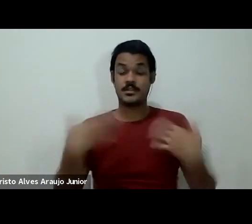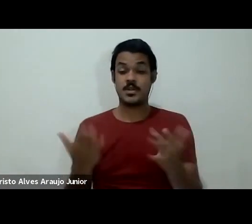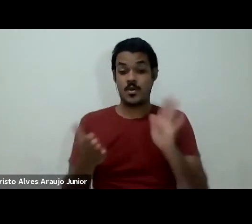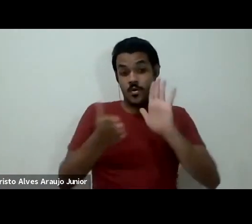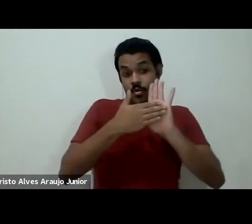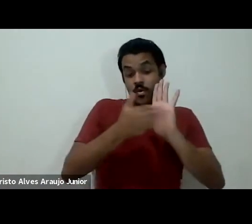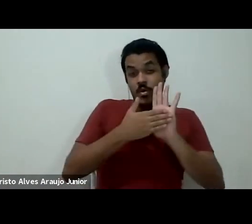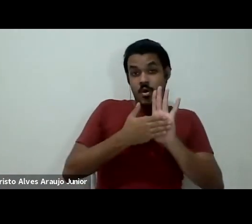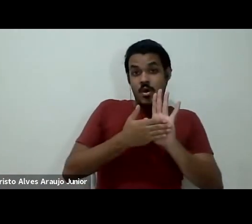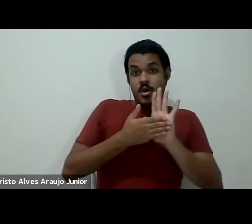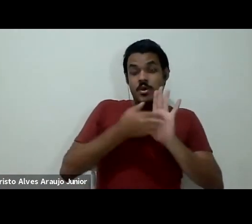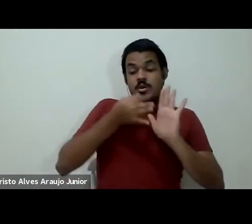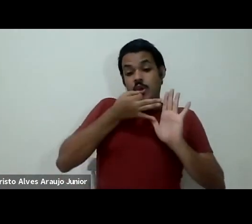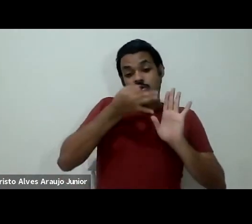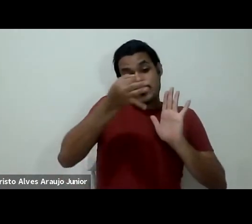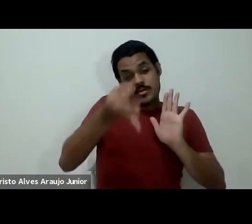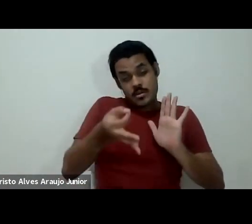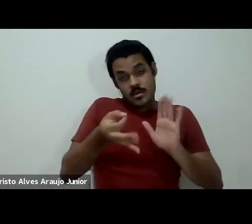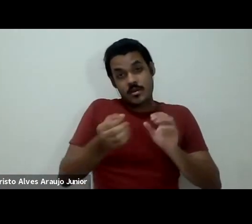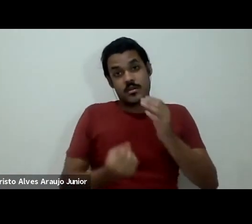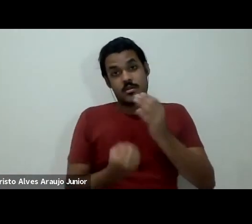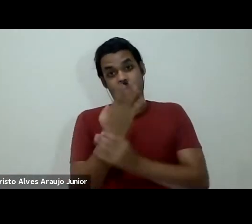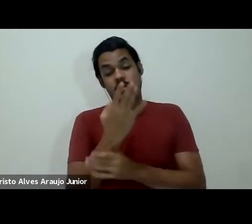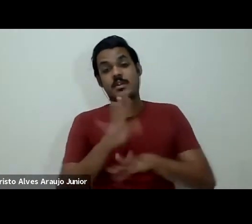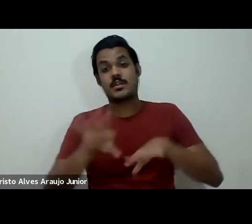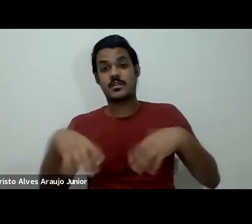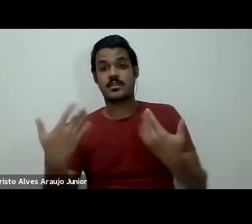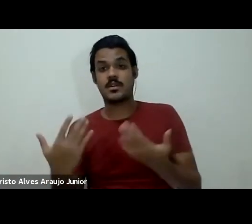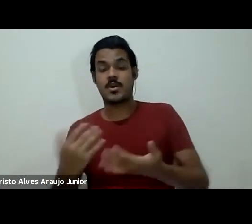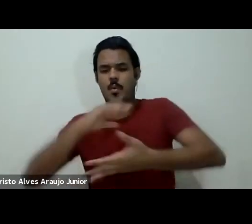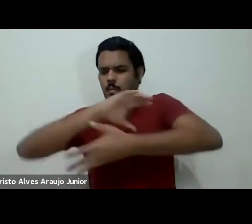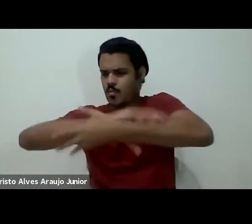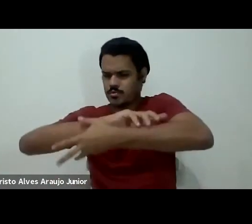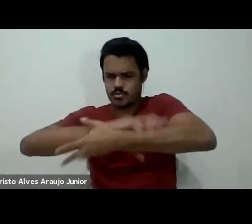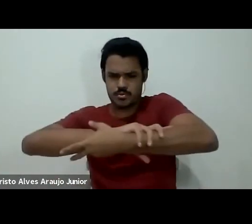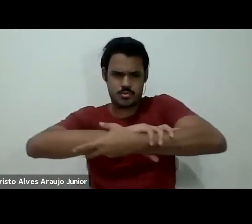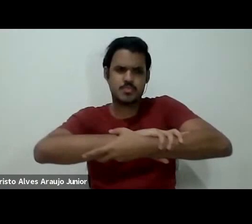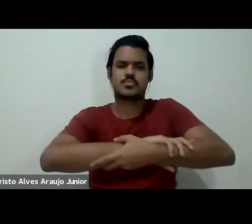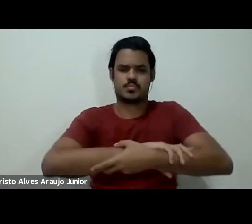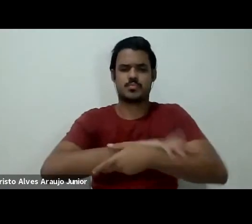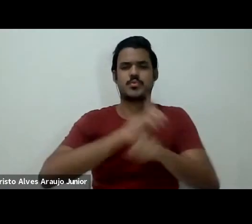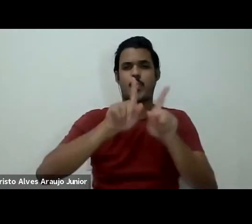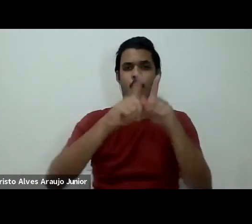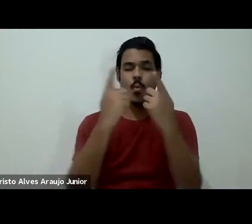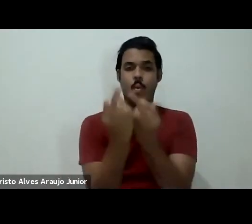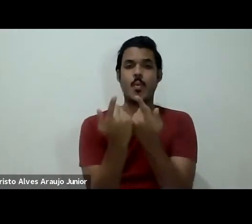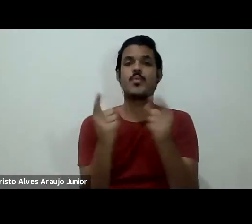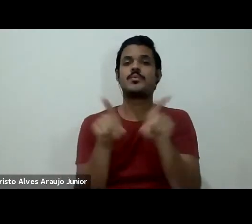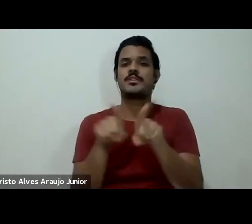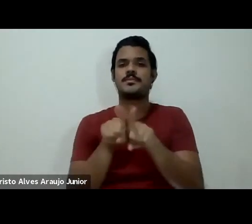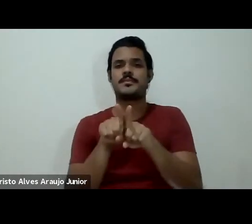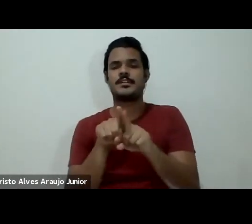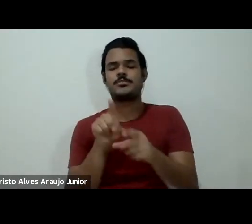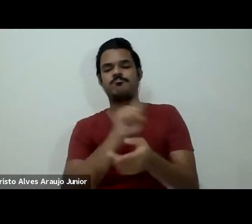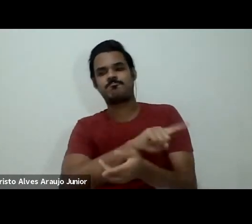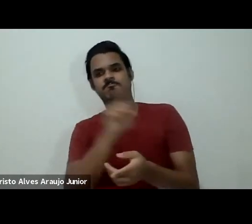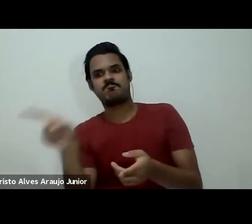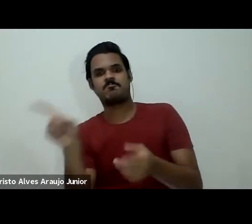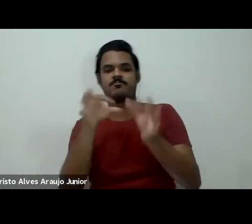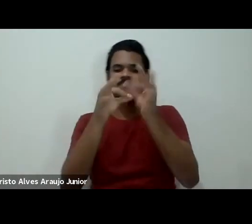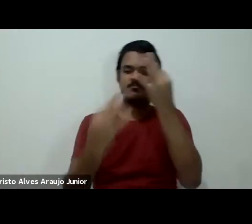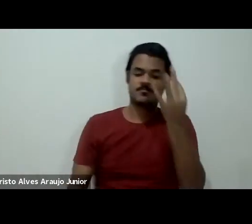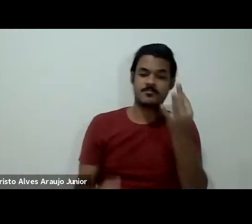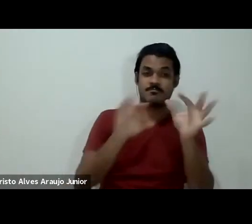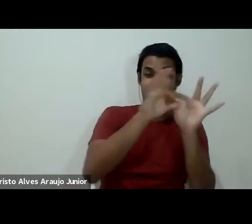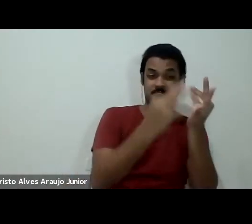eu criei, a gente, em conjunto, tudo foi muito em conjunto, tudo foi muito colaborativo, e muitas idas e vindas, as descrições, contamos